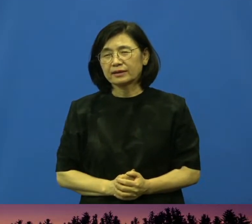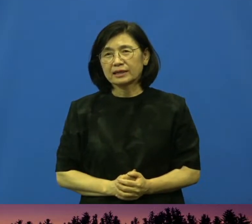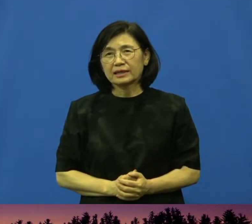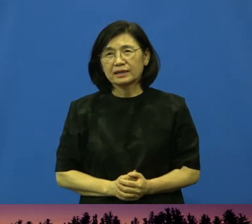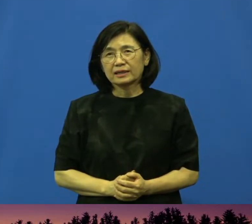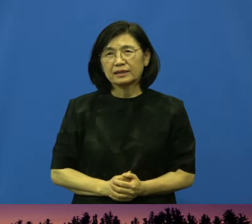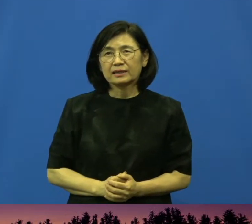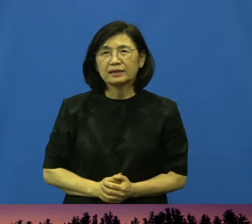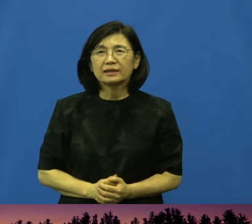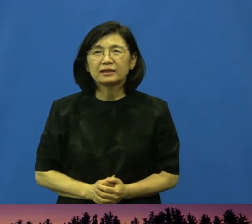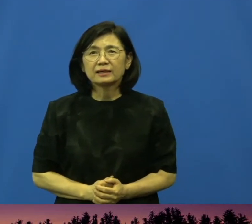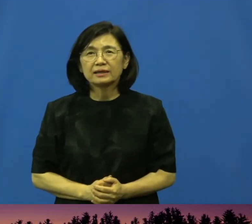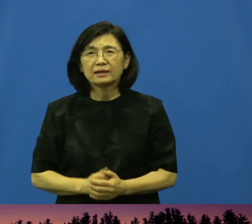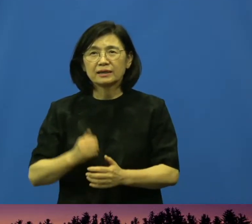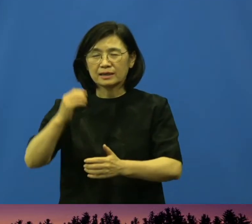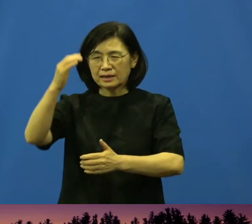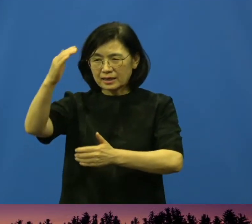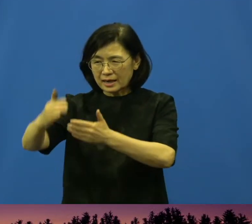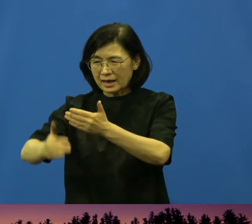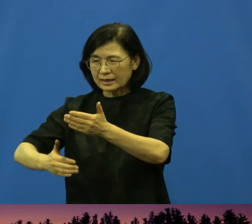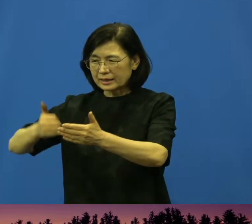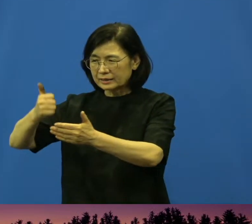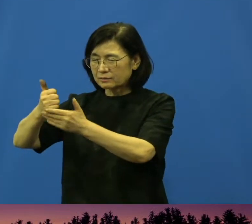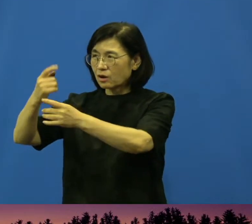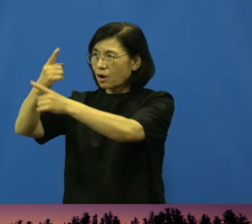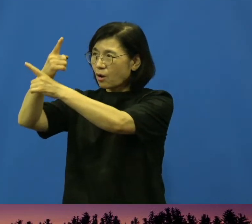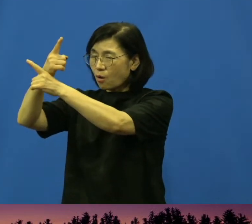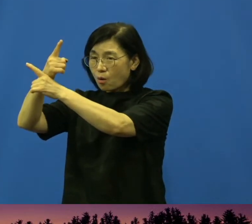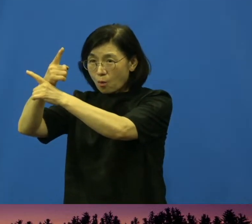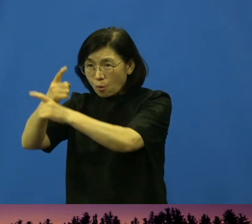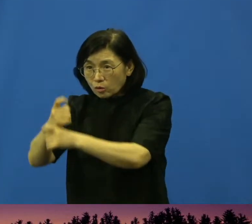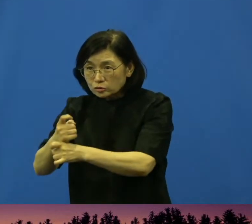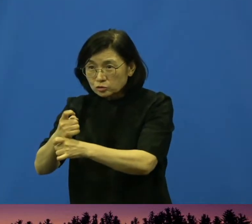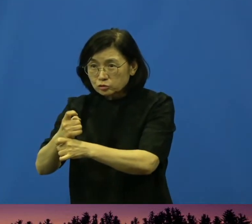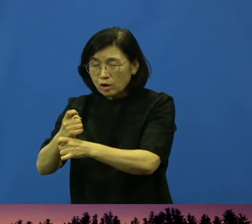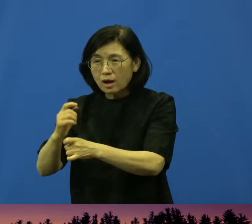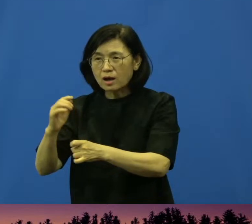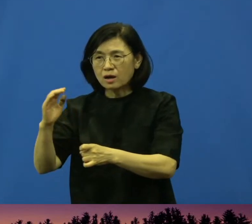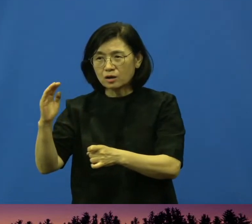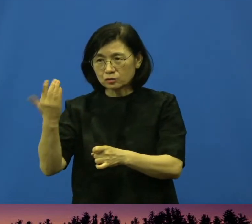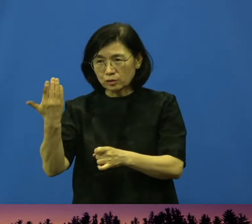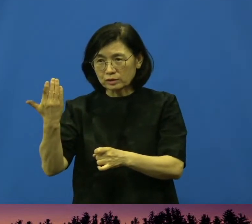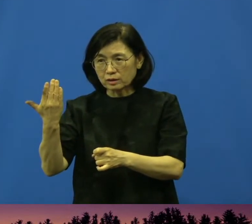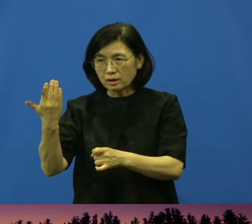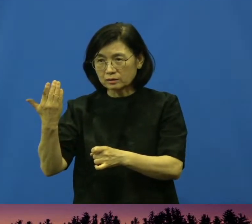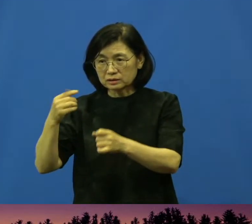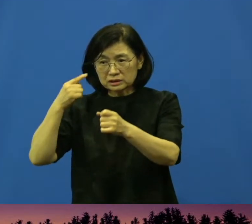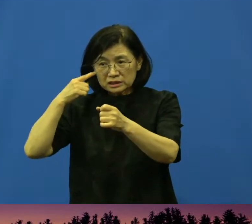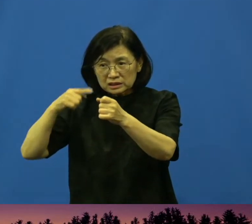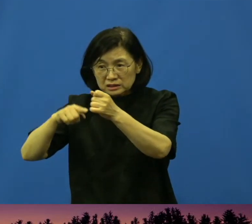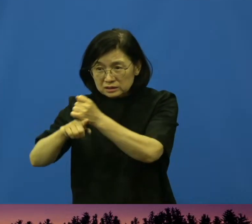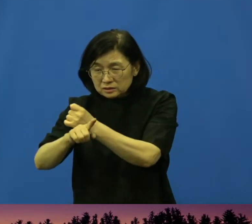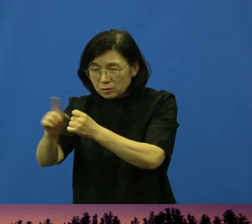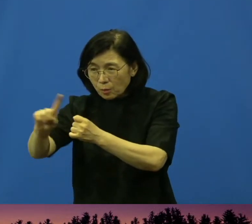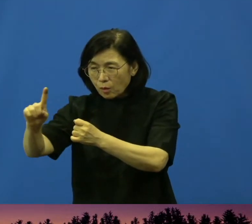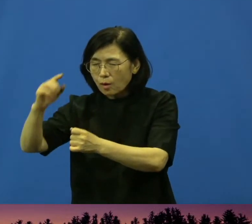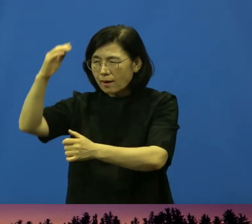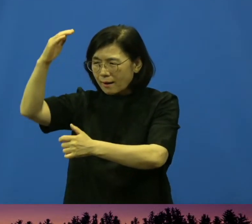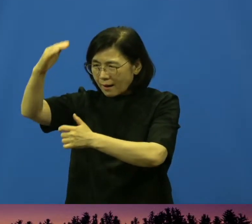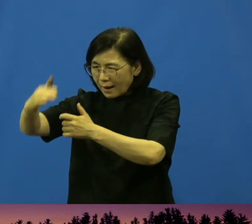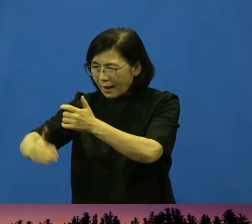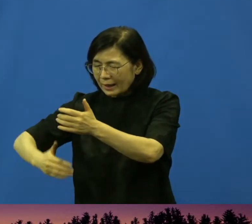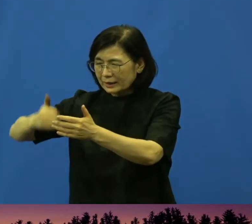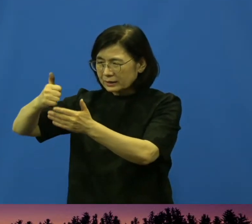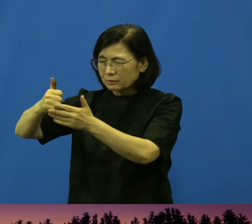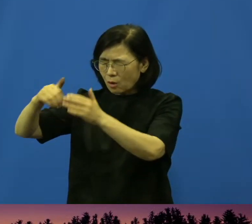그래서 하나님과 원수가 된다. 하나님과 원수가 된다는 말은 뭘까요? 하나님과 결별하는 결별. 완전히 결별. 그러니까